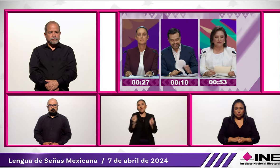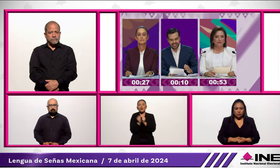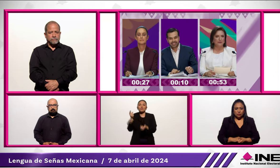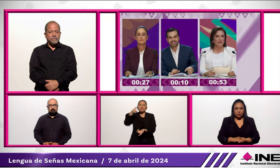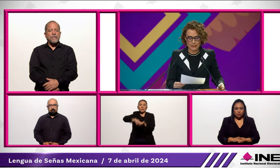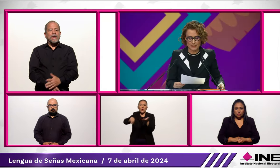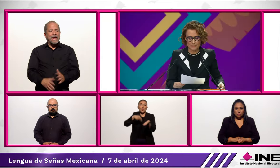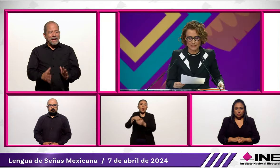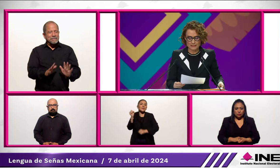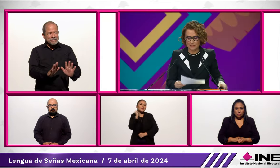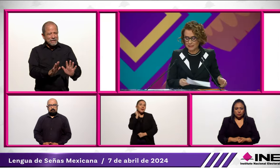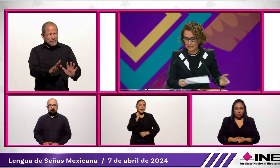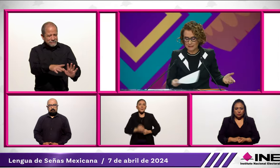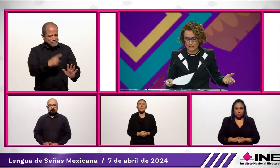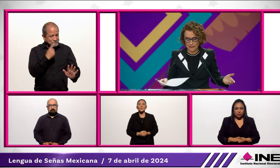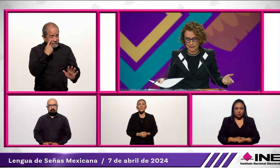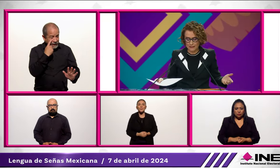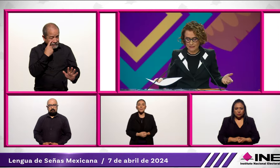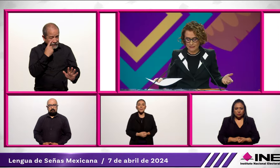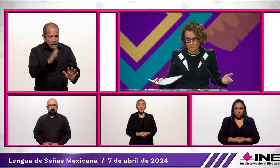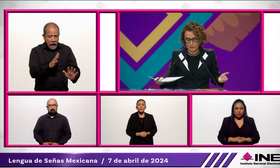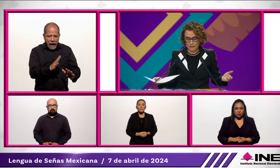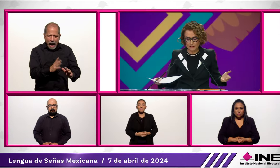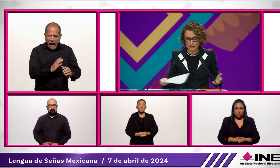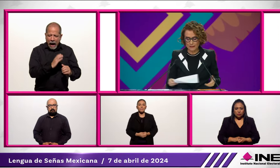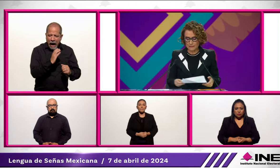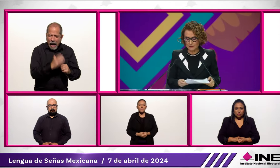ver, una pregunta para terminar.